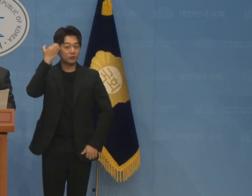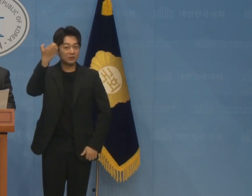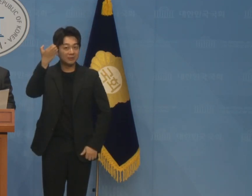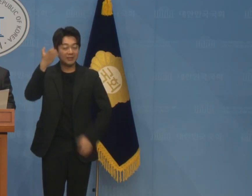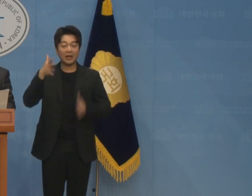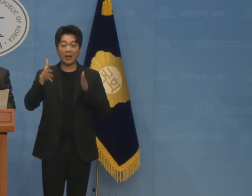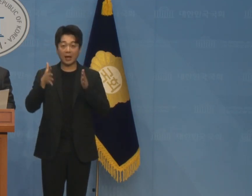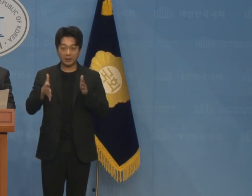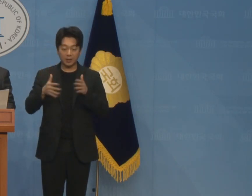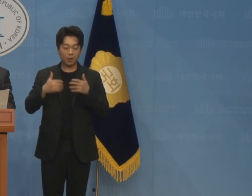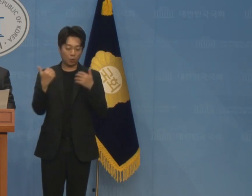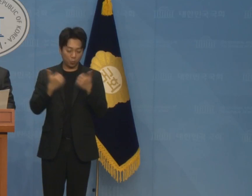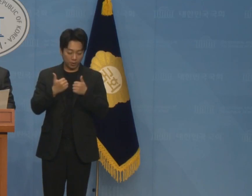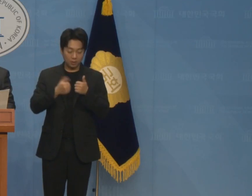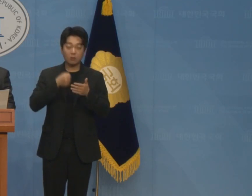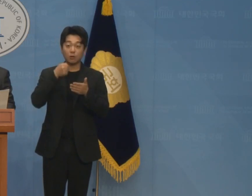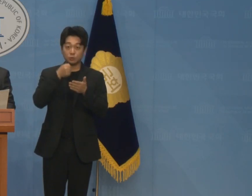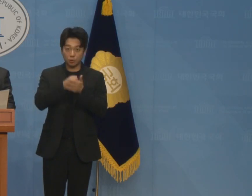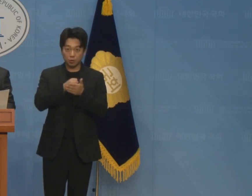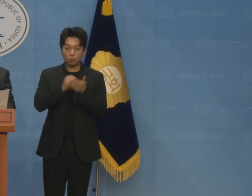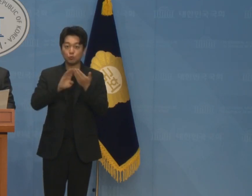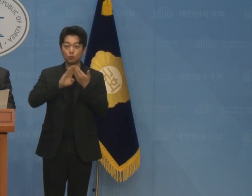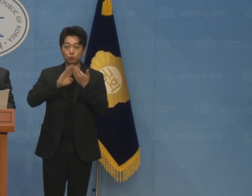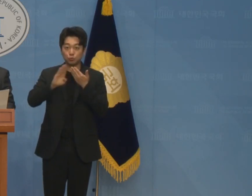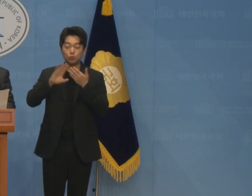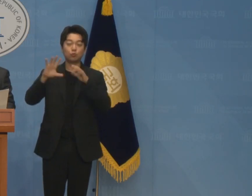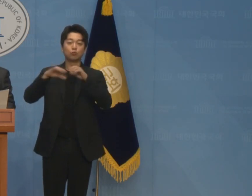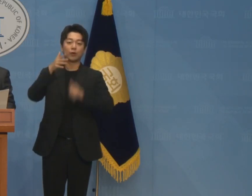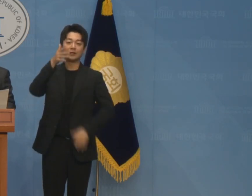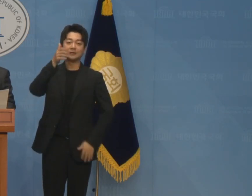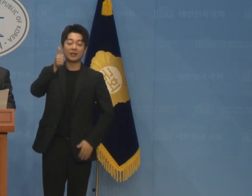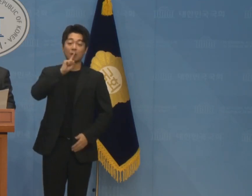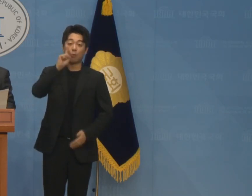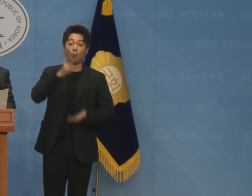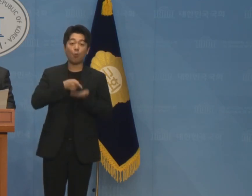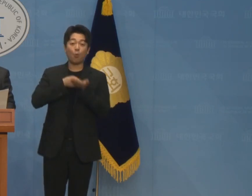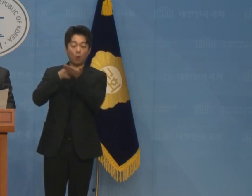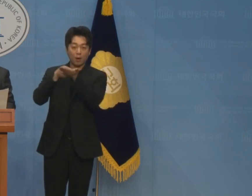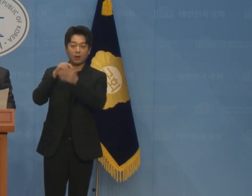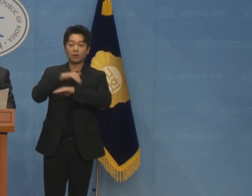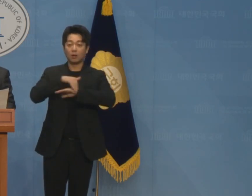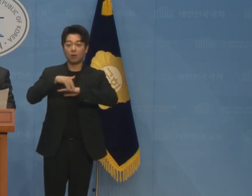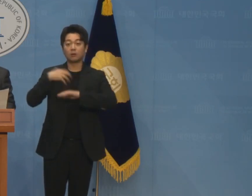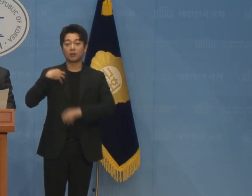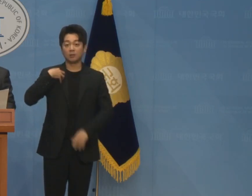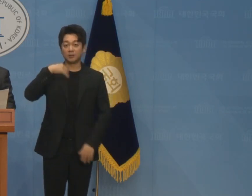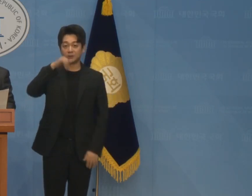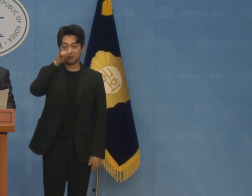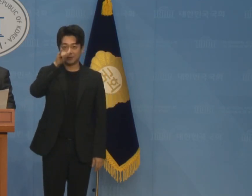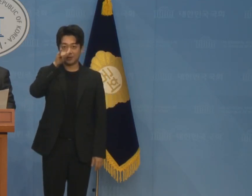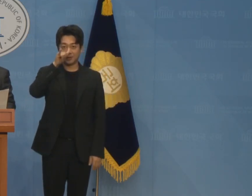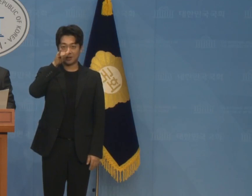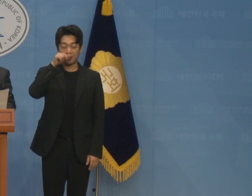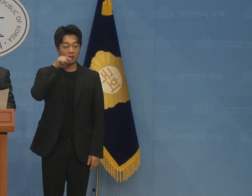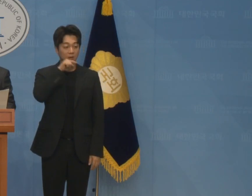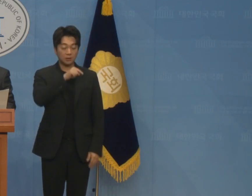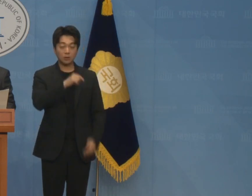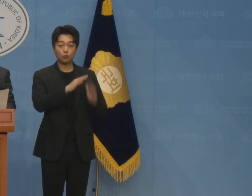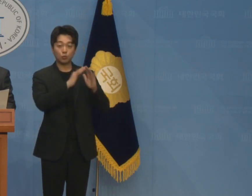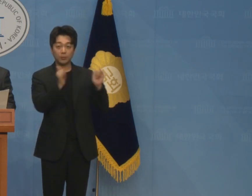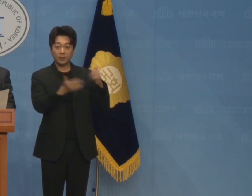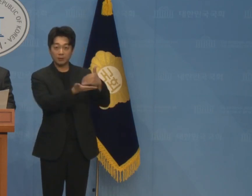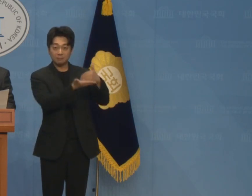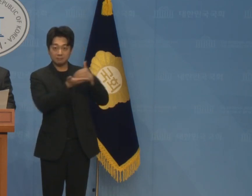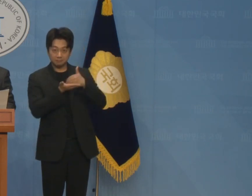처리하여 의장에게 보고할 의무가 있습니다. 또한 이 청원은 대통령 탄핵 발의라는